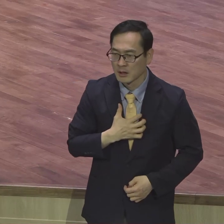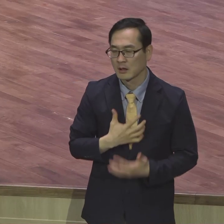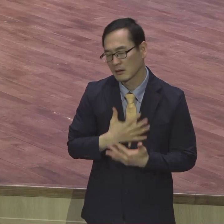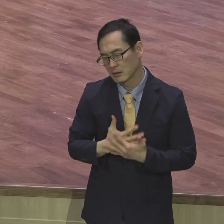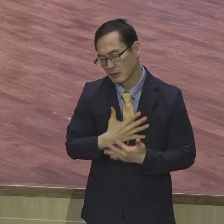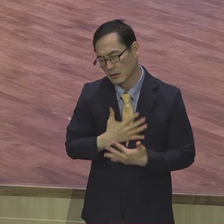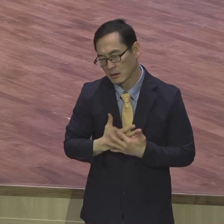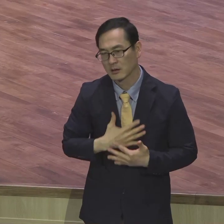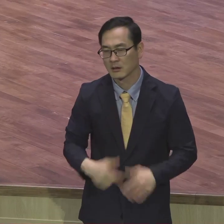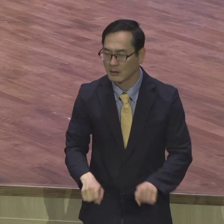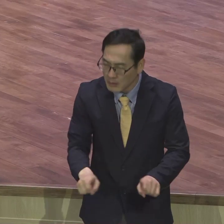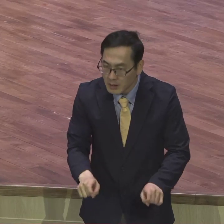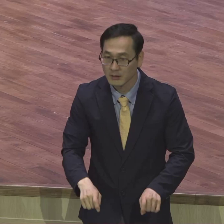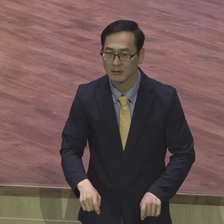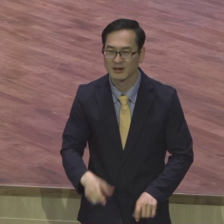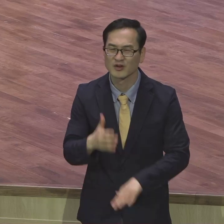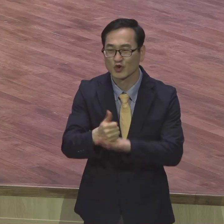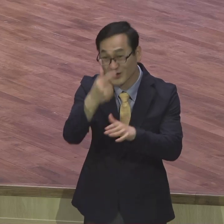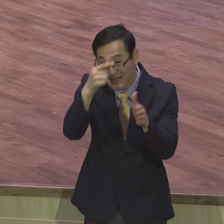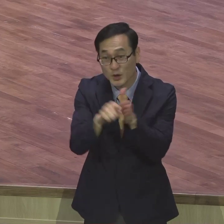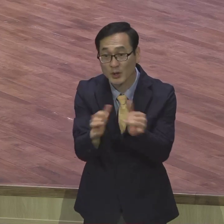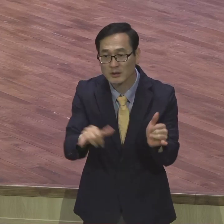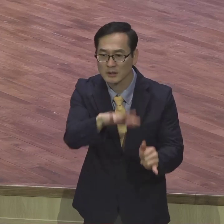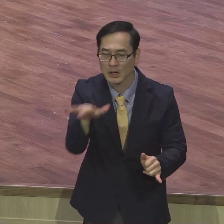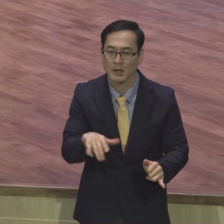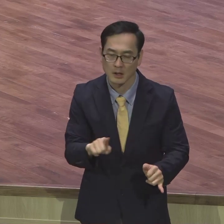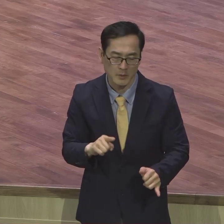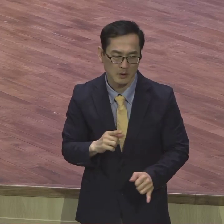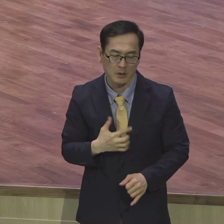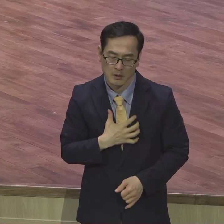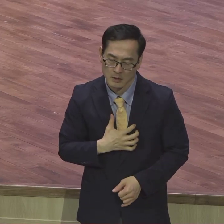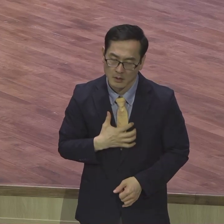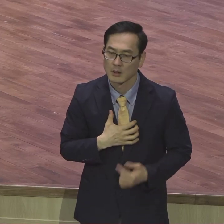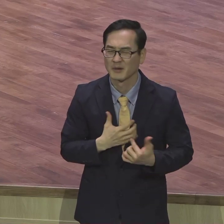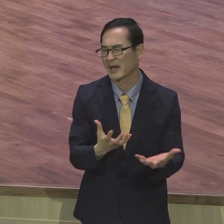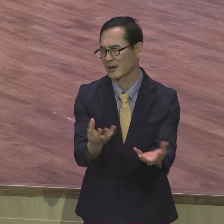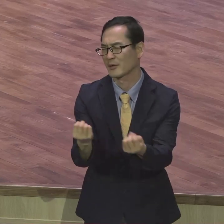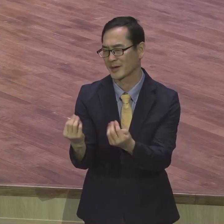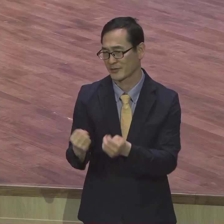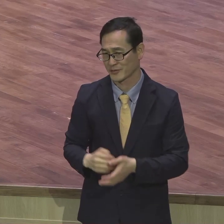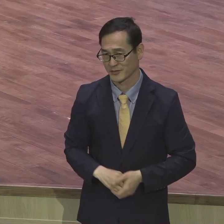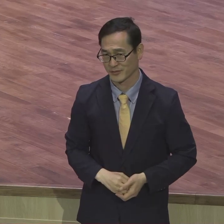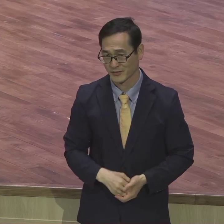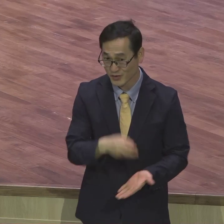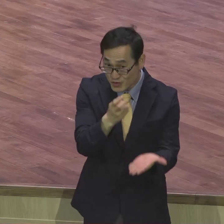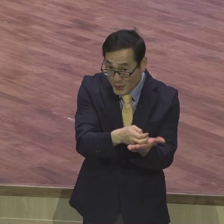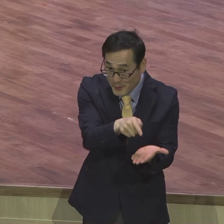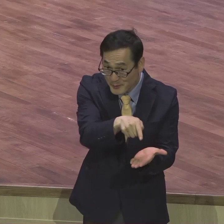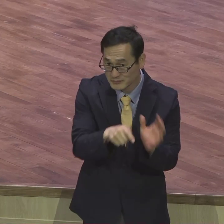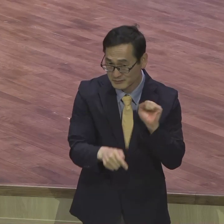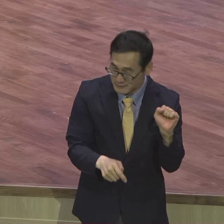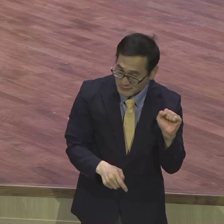그래서 기독교인들이 정교시 더 많아요. 어슬퍼게 믿는 사람들. 율법 속에 잡혀서 이거는 불신자도 아니고